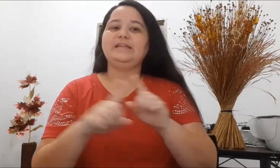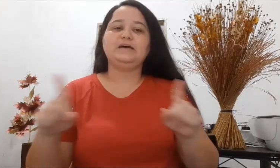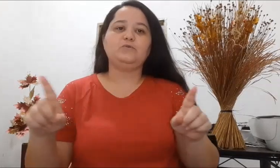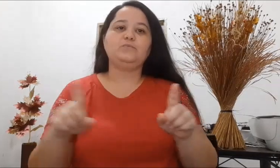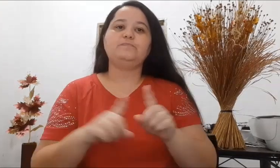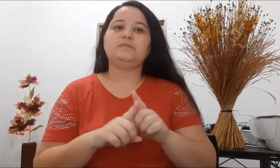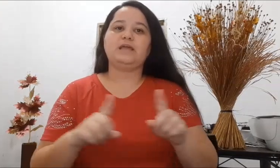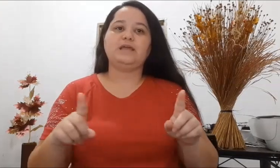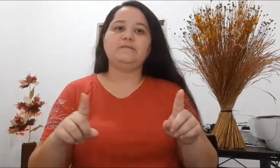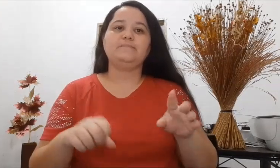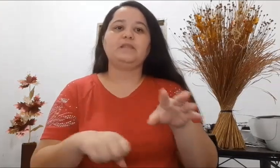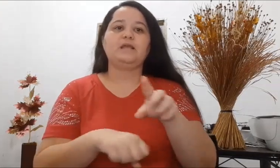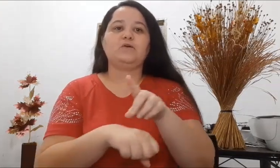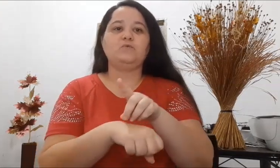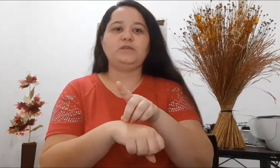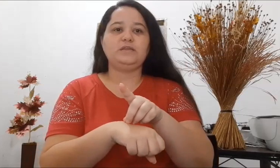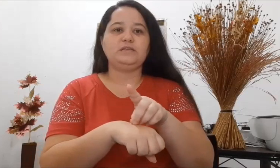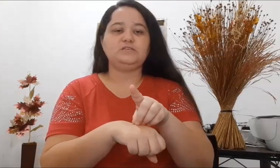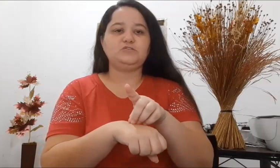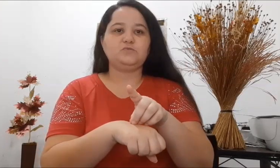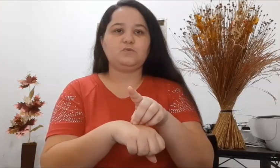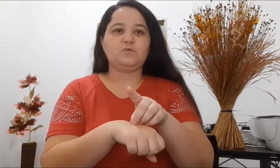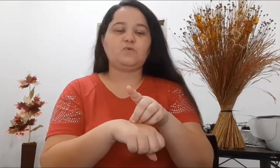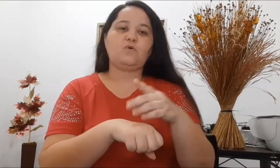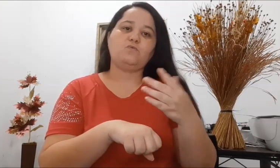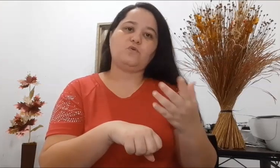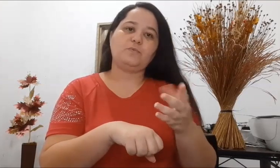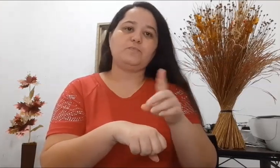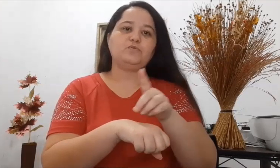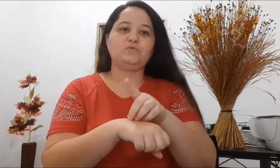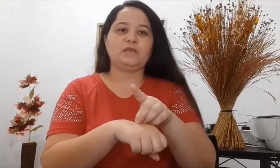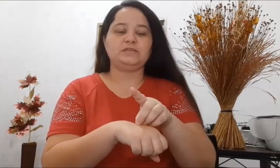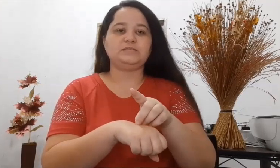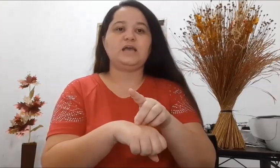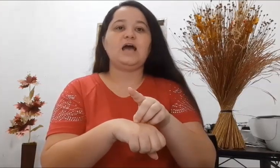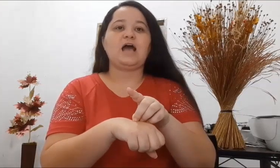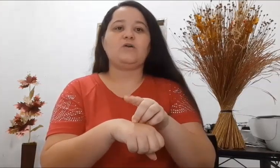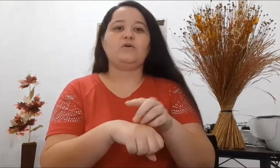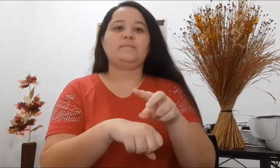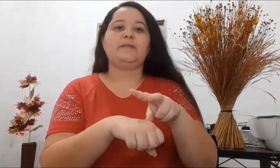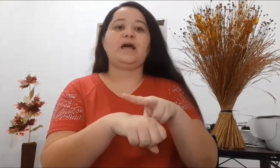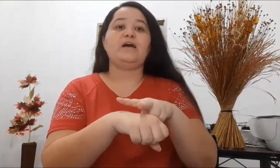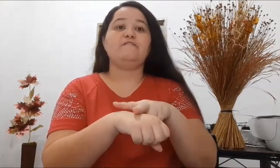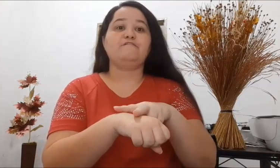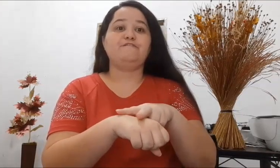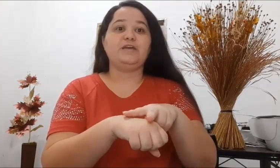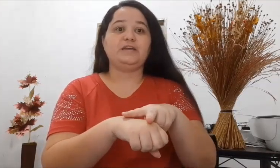não tem o início com o nome em português. Agora, para